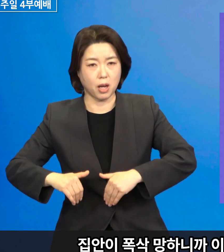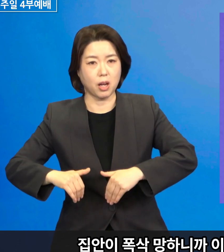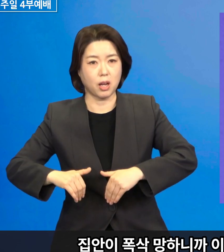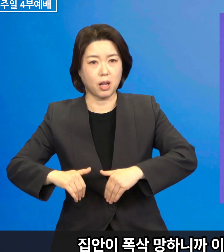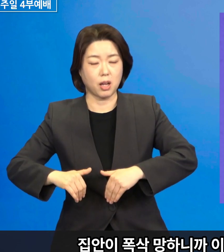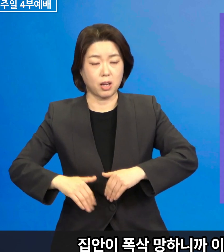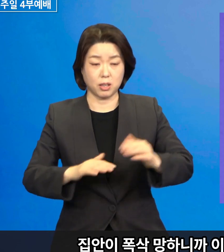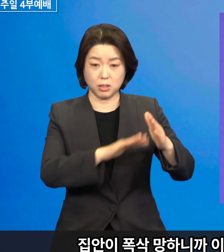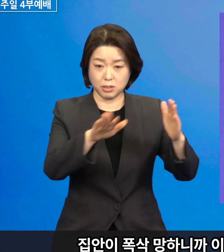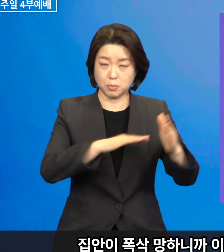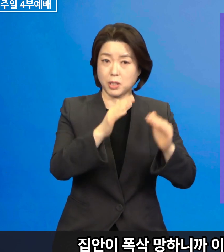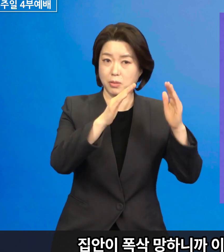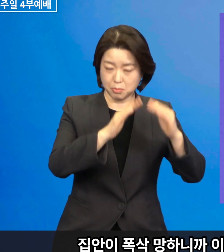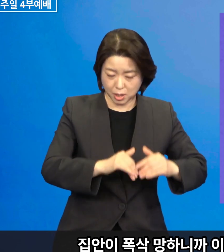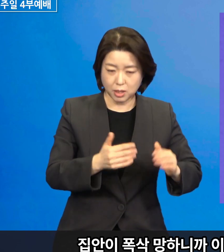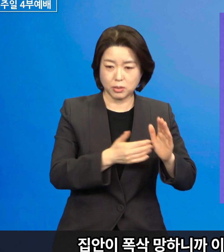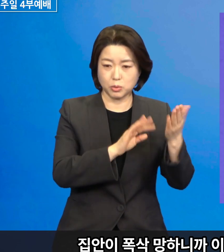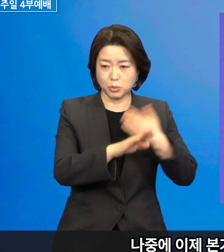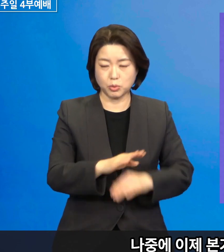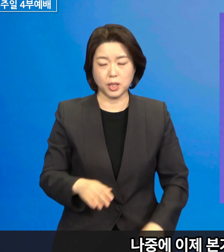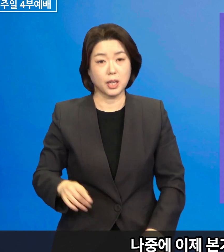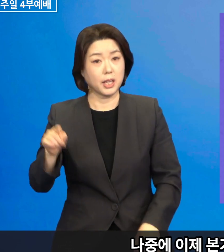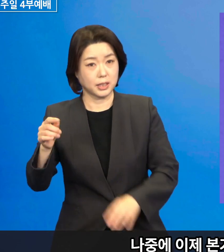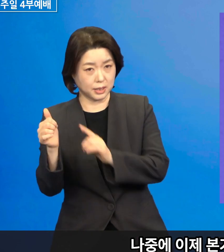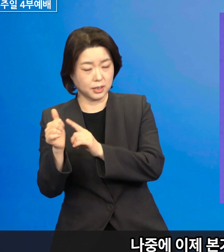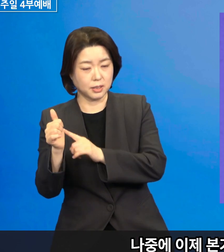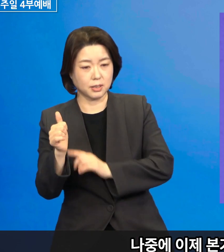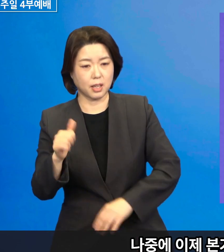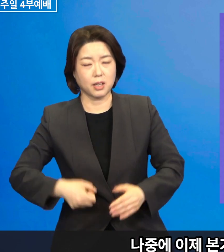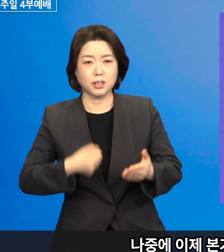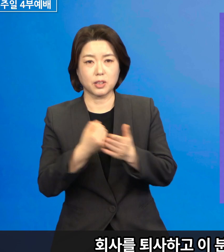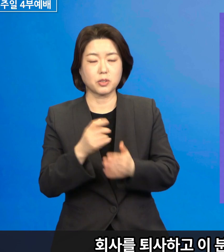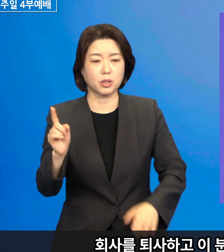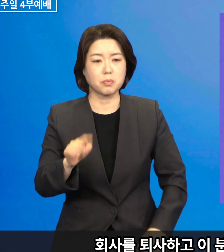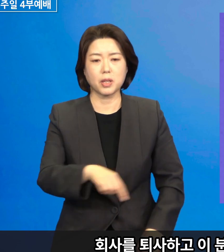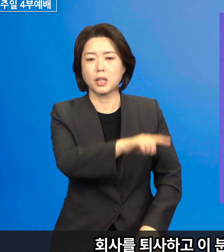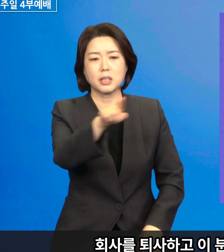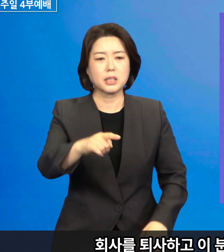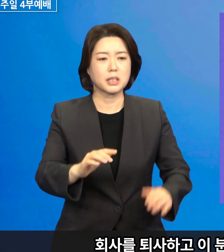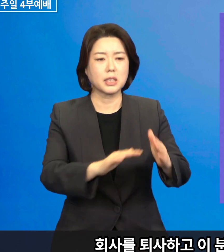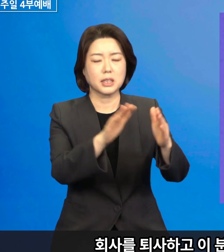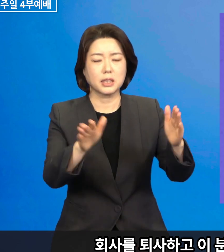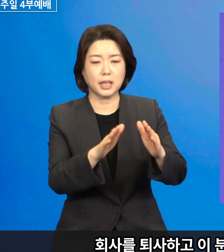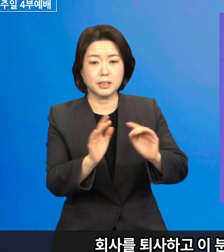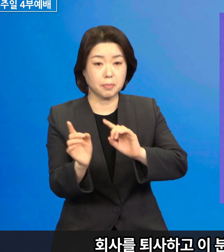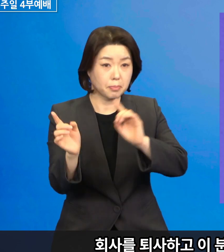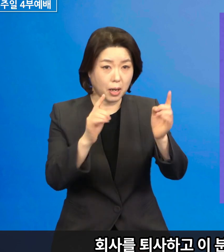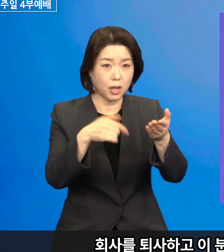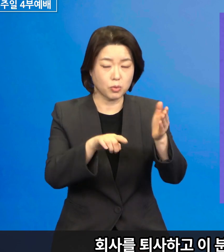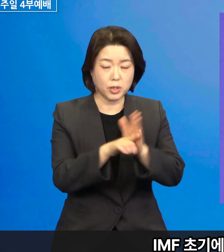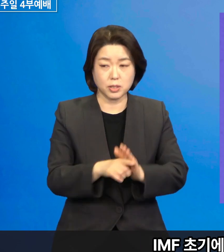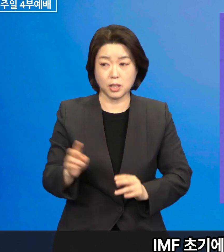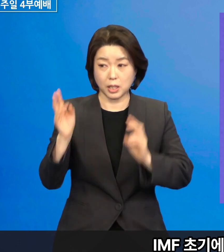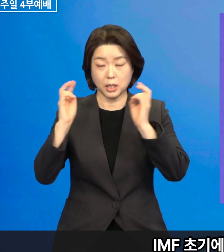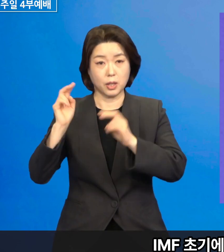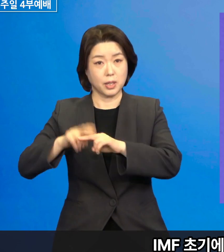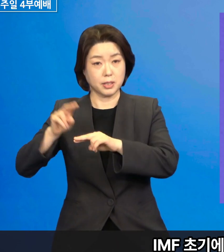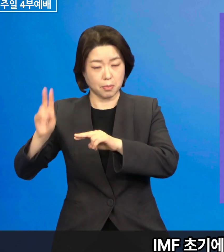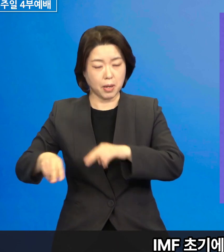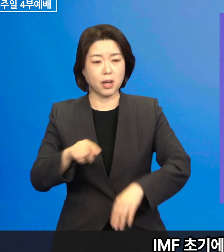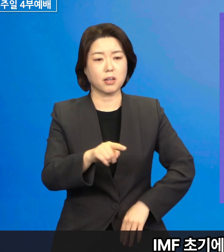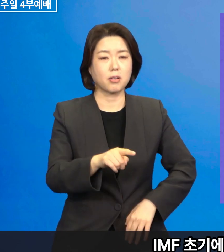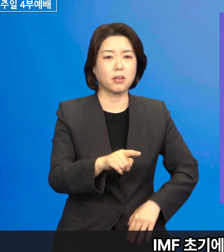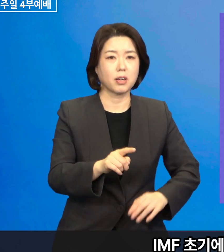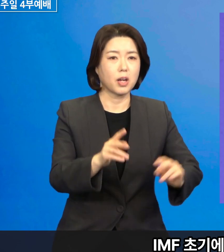망하니까 이분이 어떤 결정 내렸냐면 나중에 이제 본가를 살리기 위해서 회사를 퇴사하고 이분이 사업을 시작했습니다. IMF